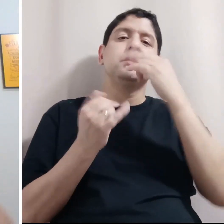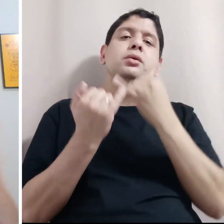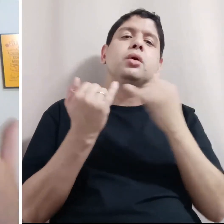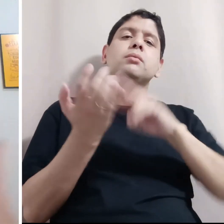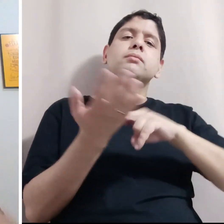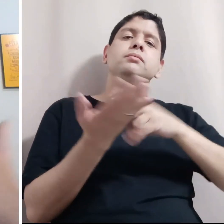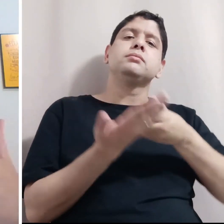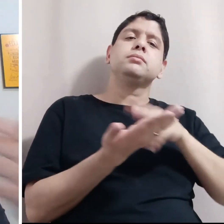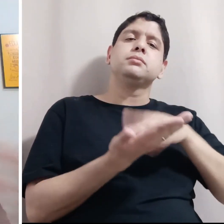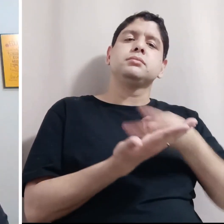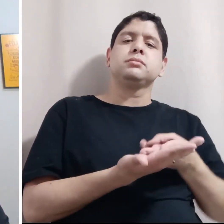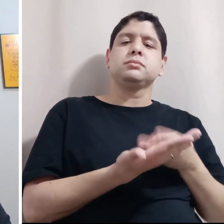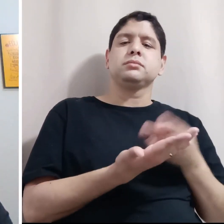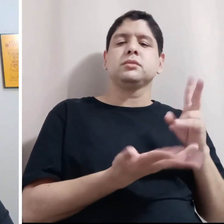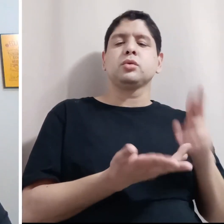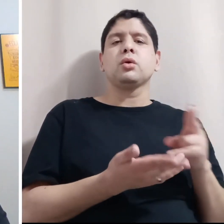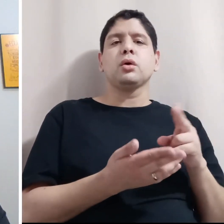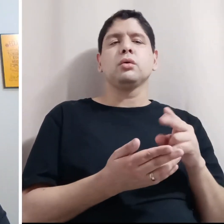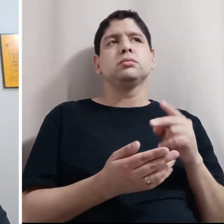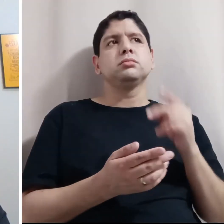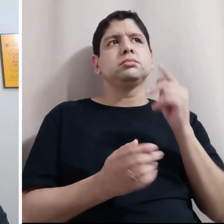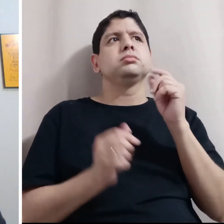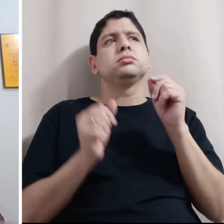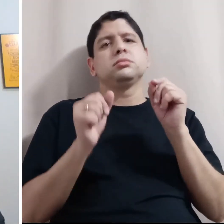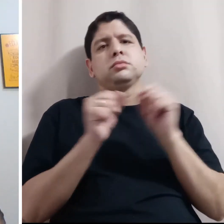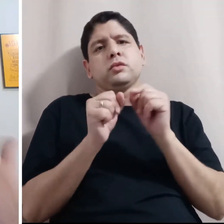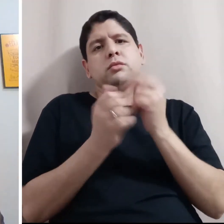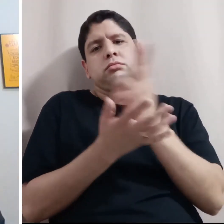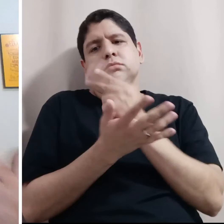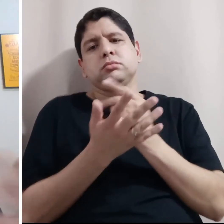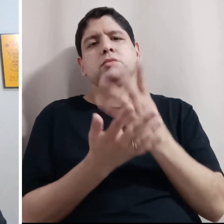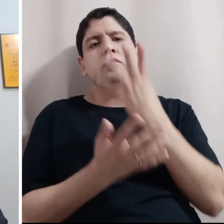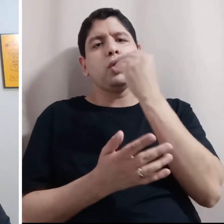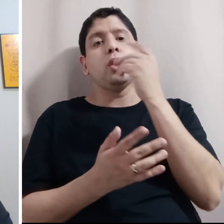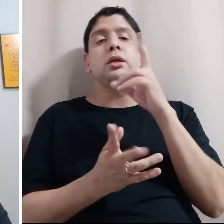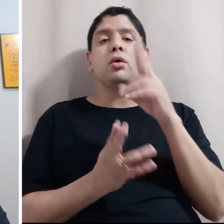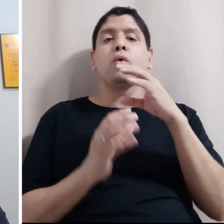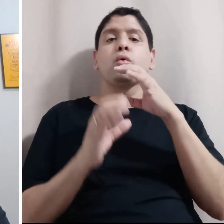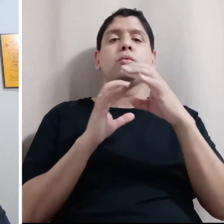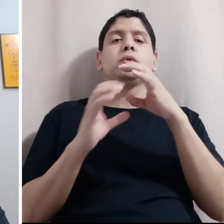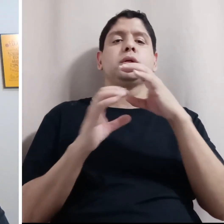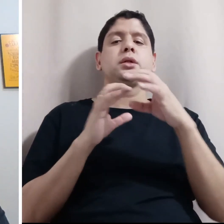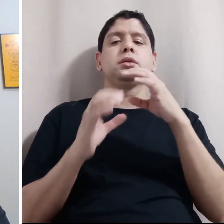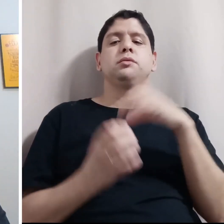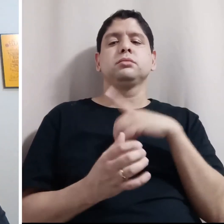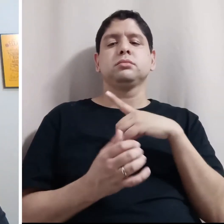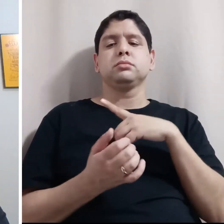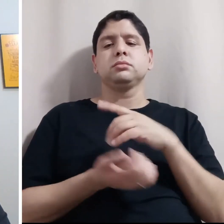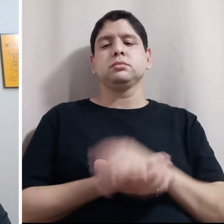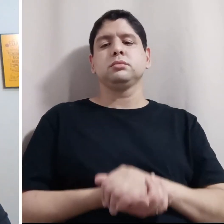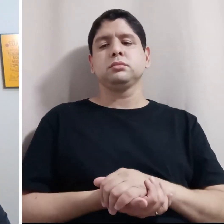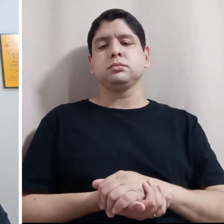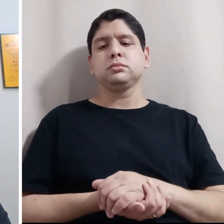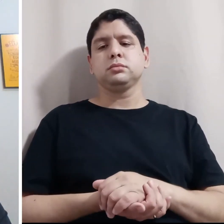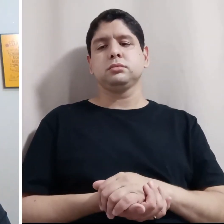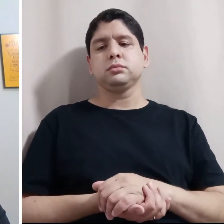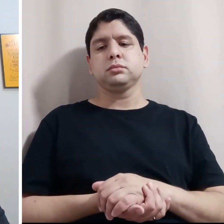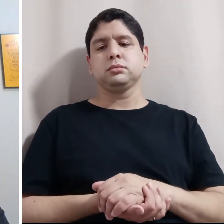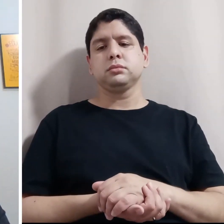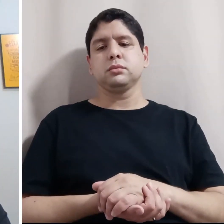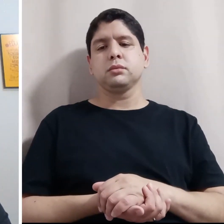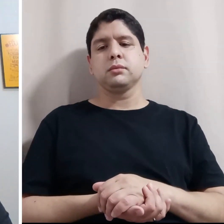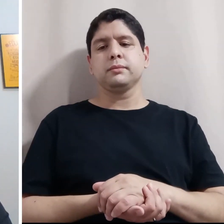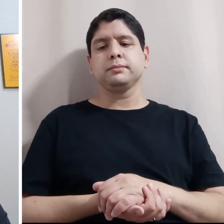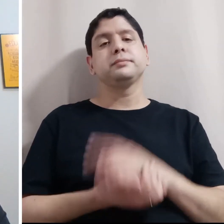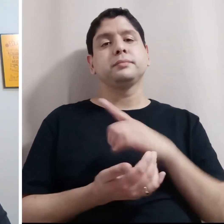né, poderia ser traduzido numa espécie de linguagem, né, numa espécie aí de comunicação, né, comunicava